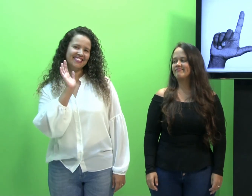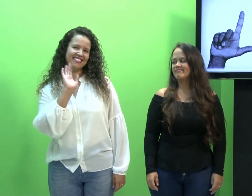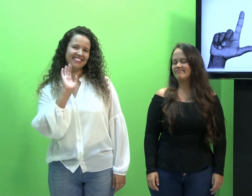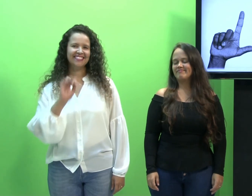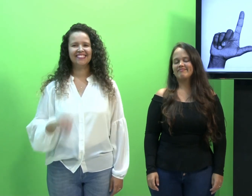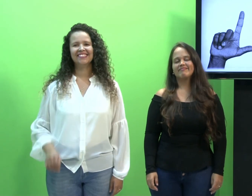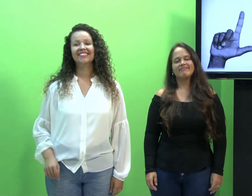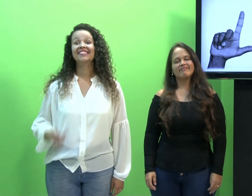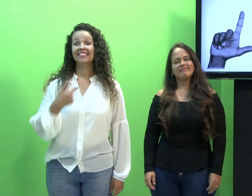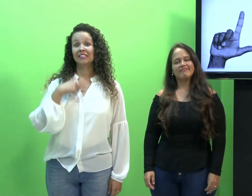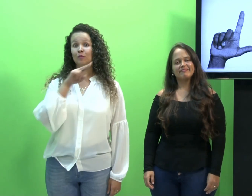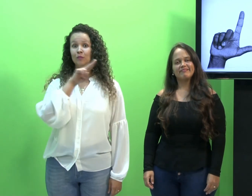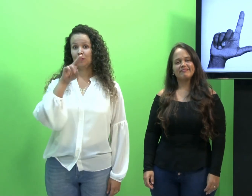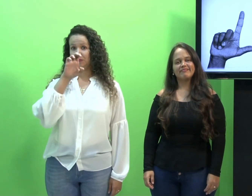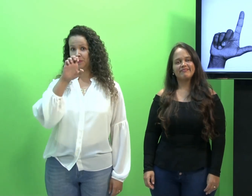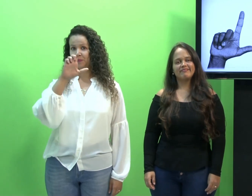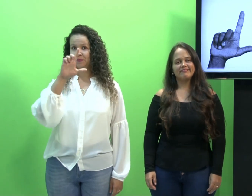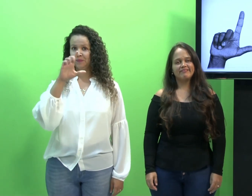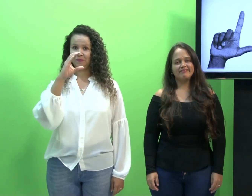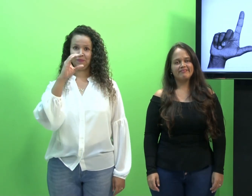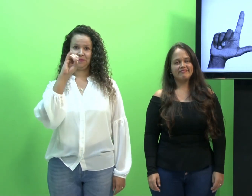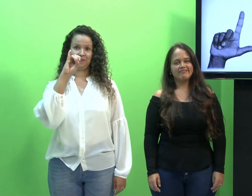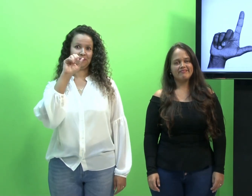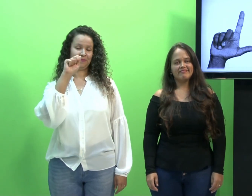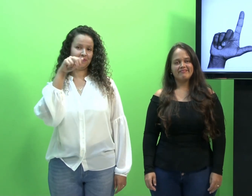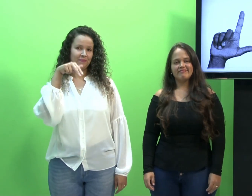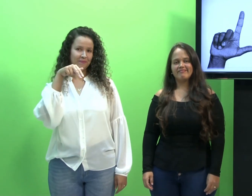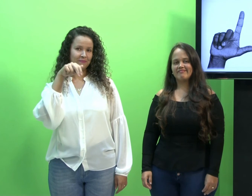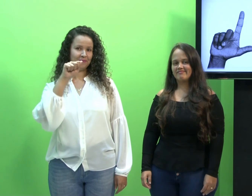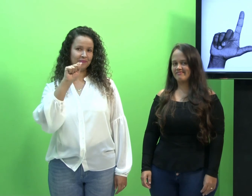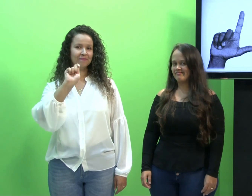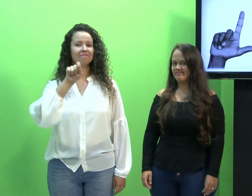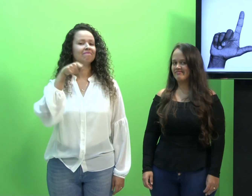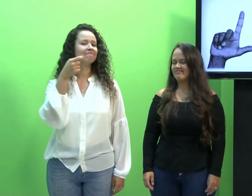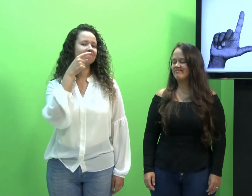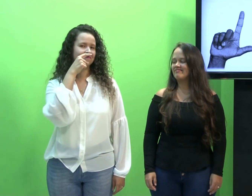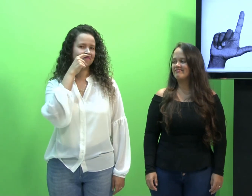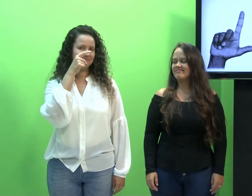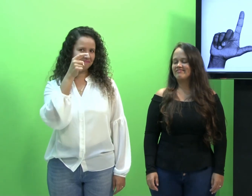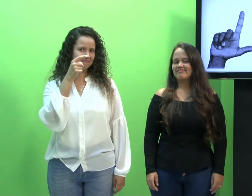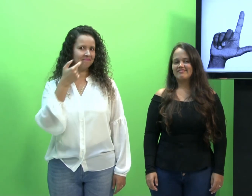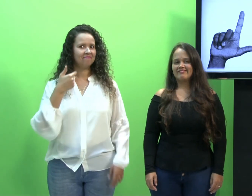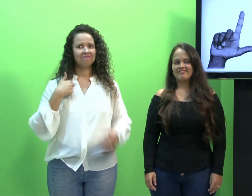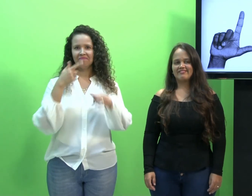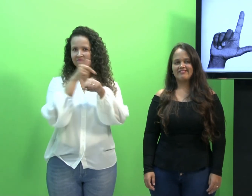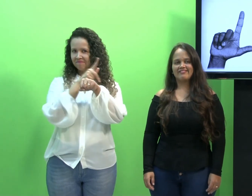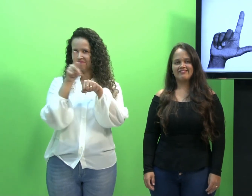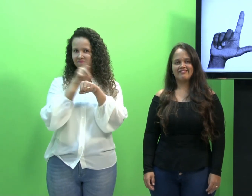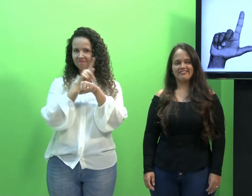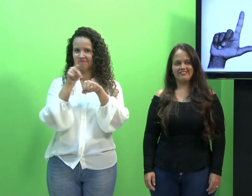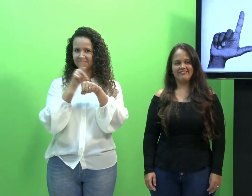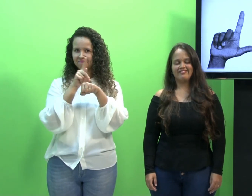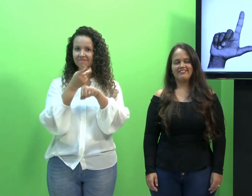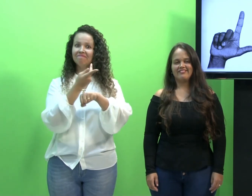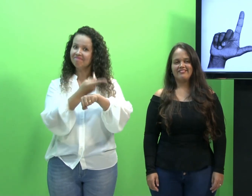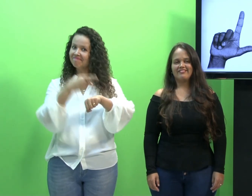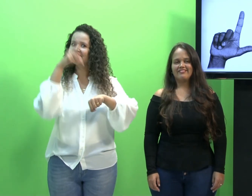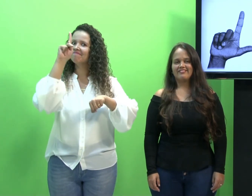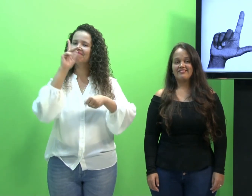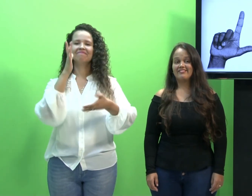Olá, meu nome é Elciana e esse é o meu sinal. Sou pedagoga, especialista em